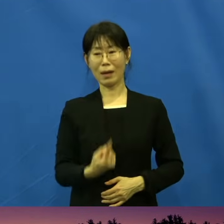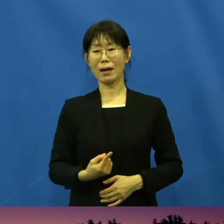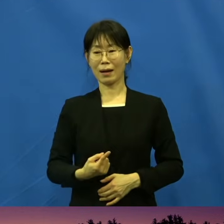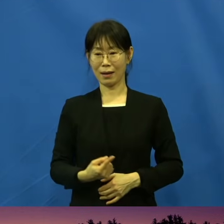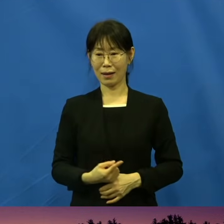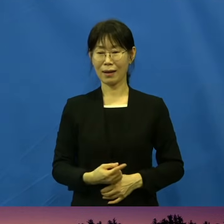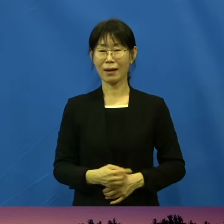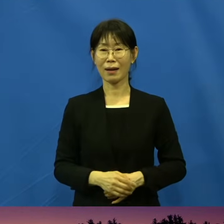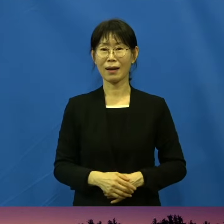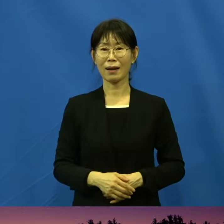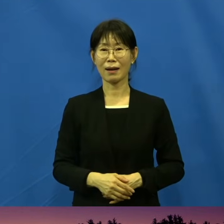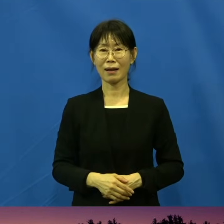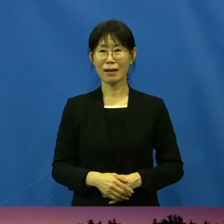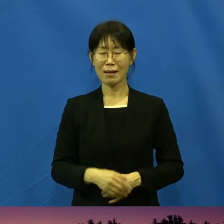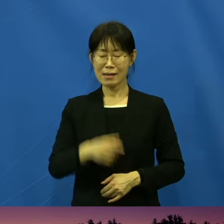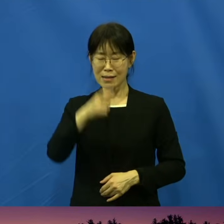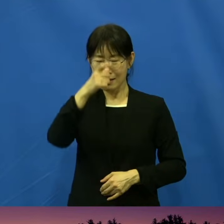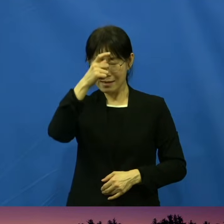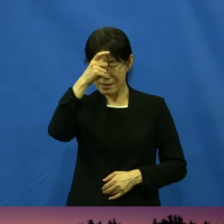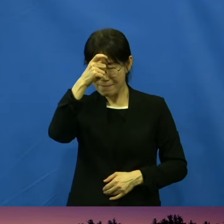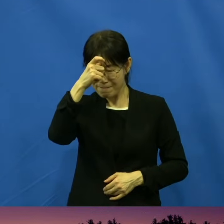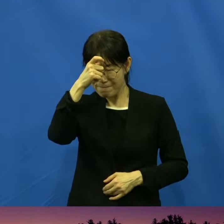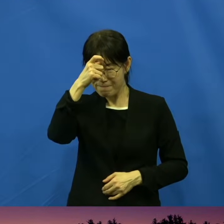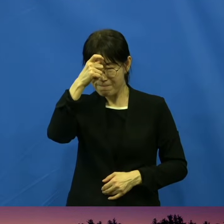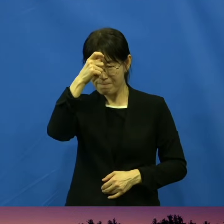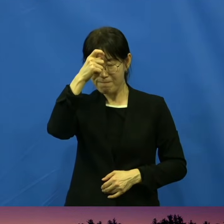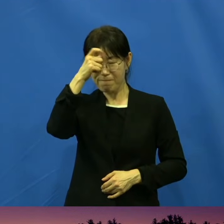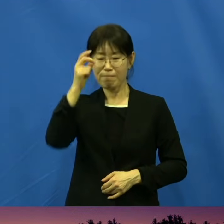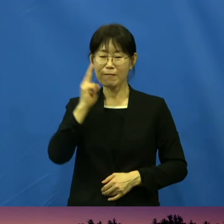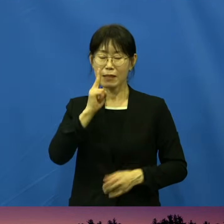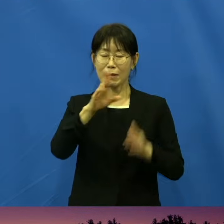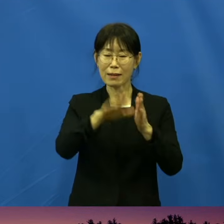그게 자신의 삶을 굉장히 불행하게 만들어요.